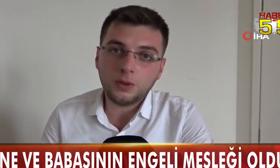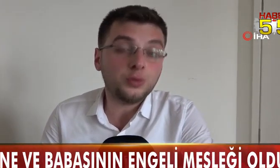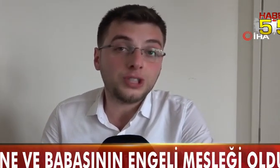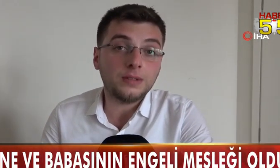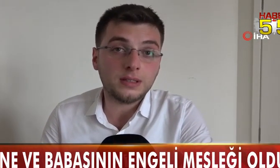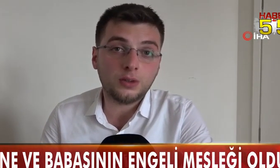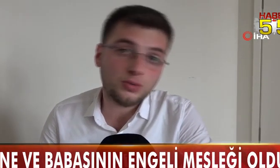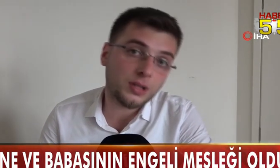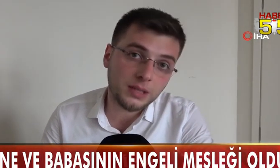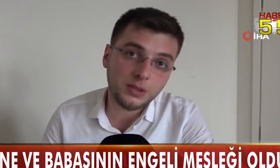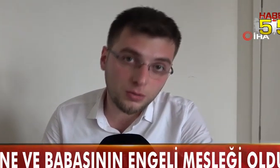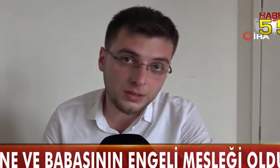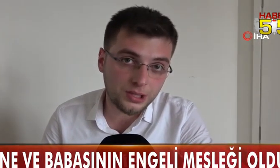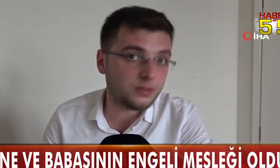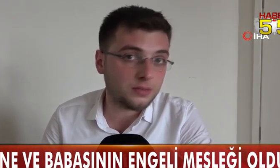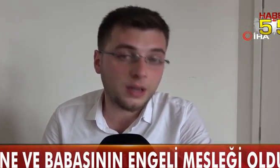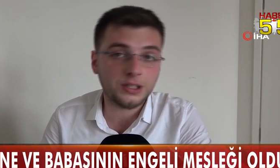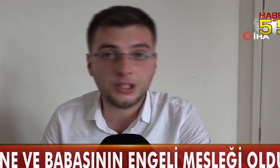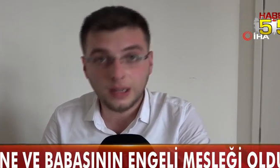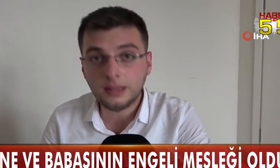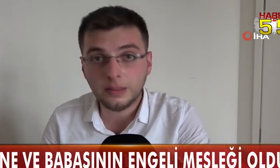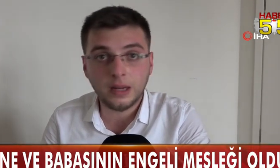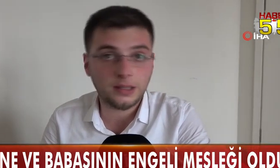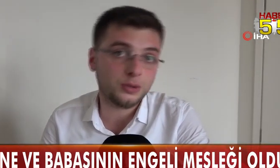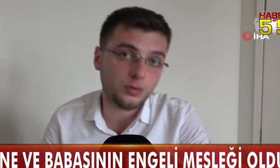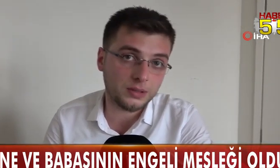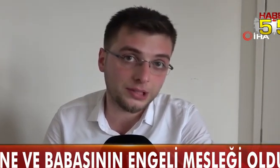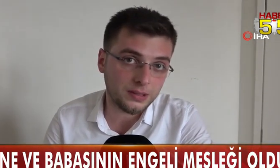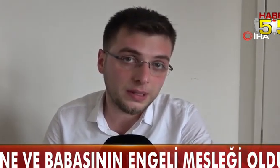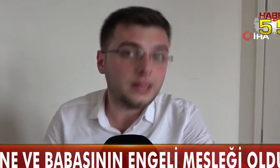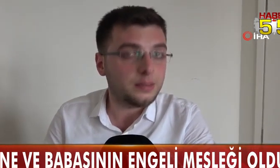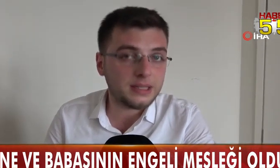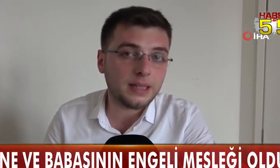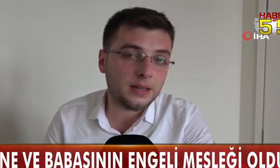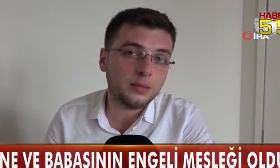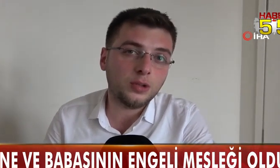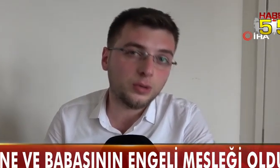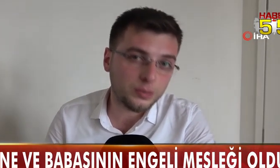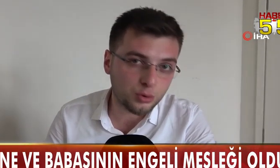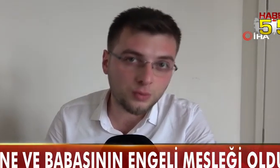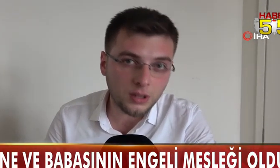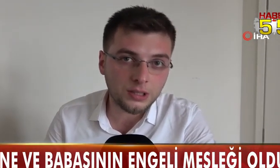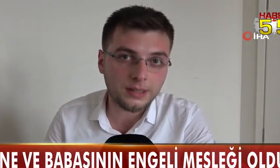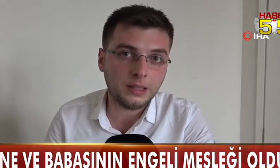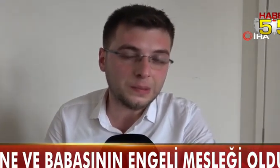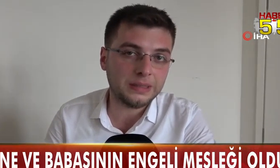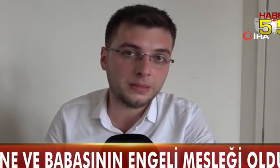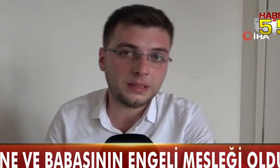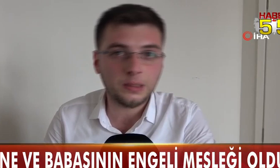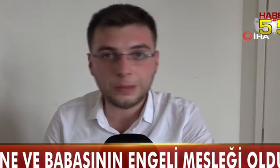onun çevresinde konuşan kimse olmadığı için veya işte işaret dili bilen kimse olmadığı için bize geldi. Böyle böyle bir durum var. Hani yapabilir mi, yapamaz